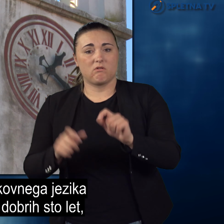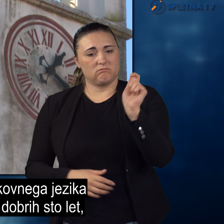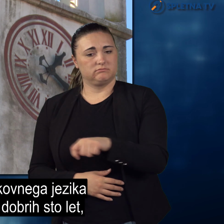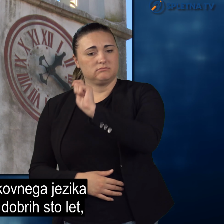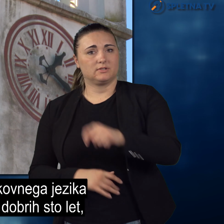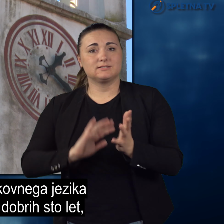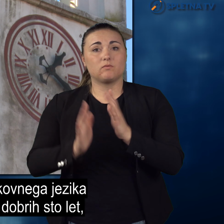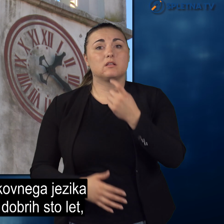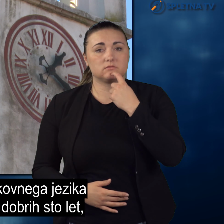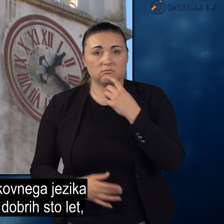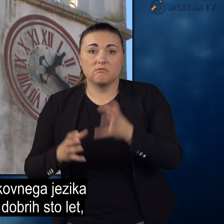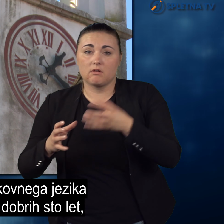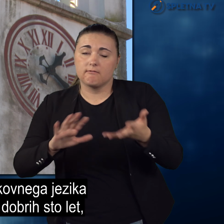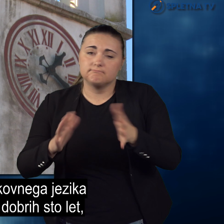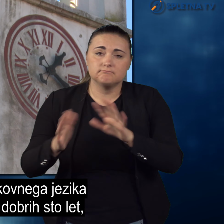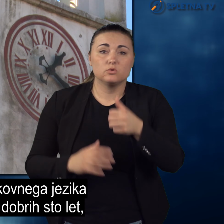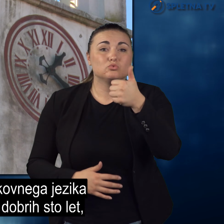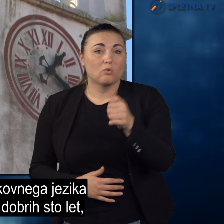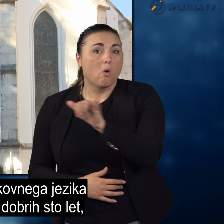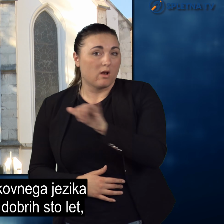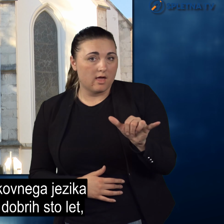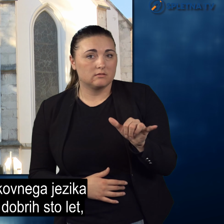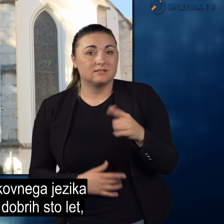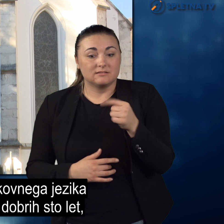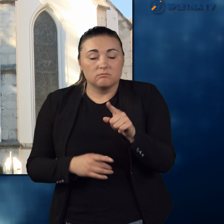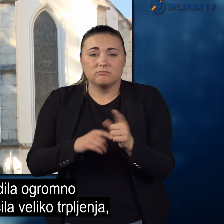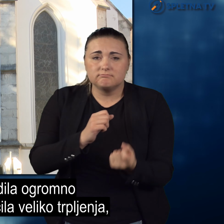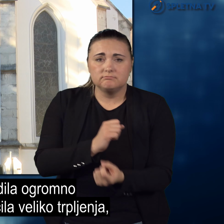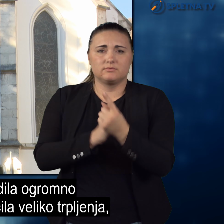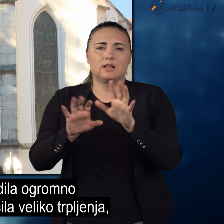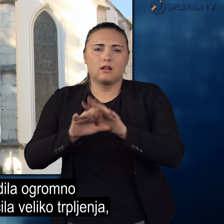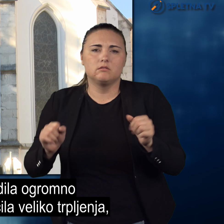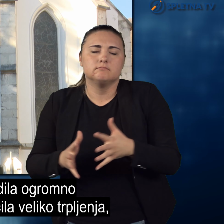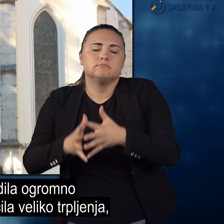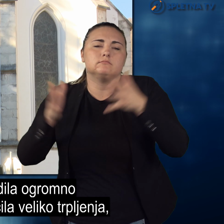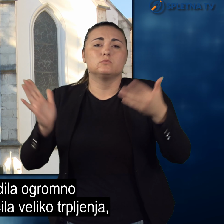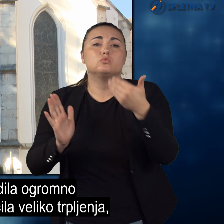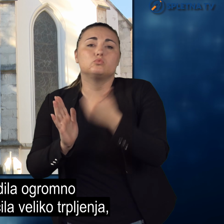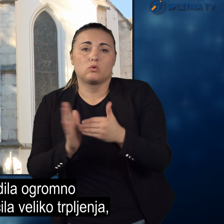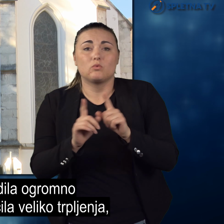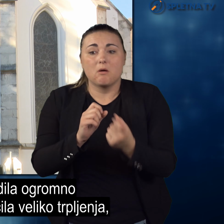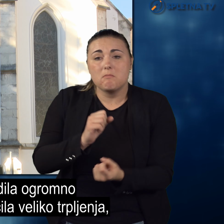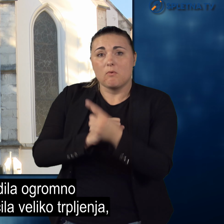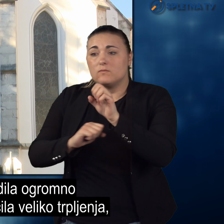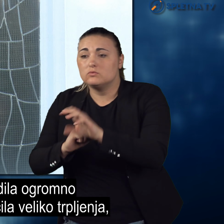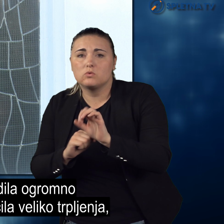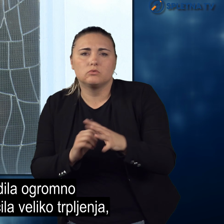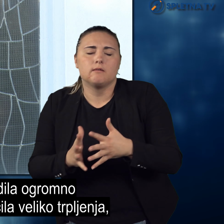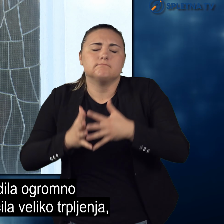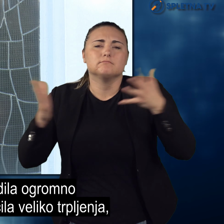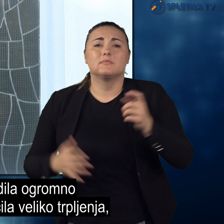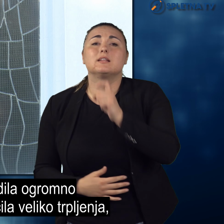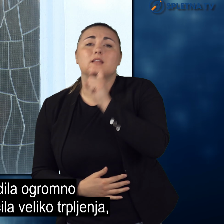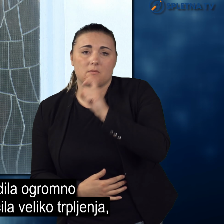Blokada znakovnega jezika je trajala kar dobrih 100 let, s tem naredila ogromno škodo in